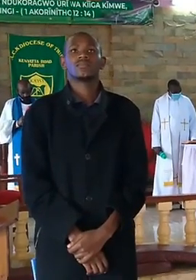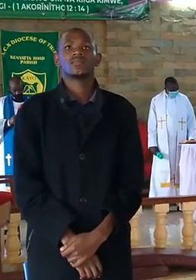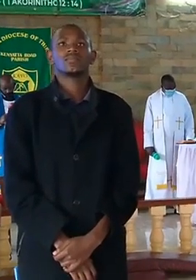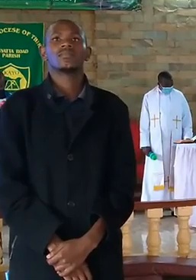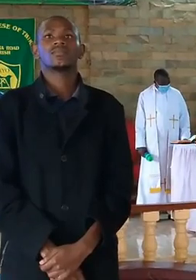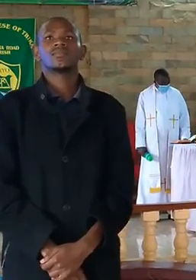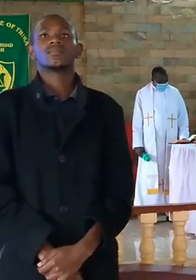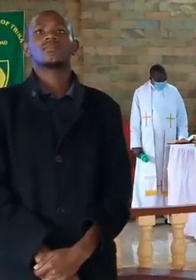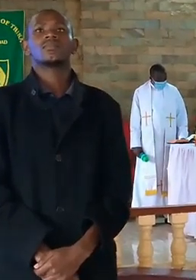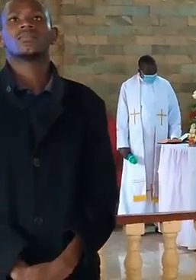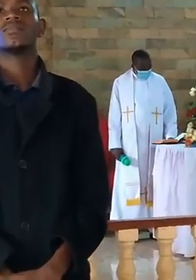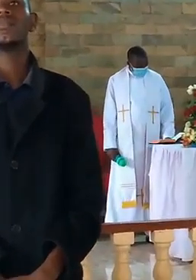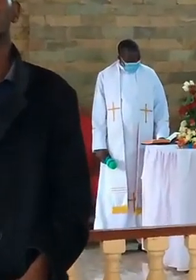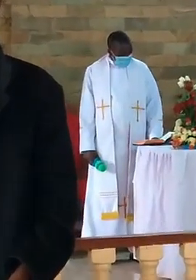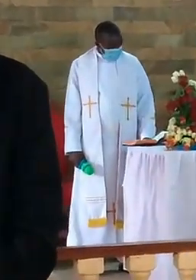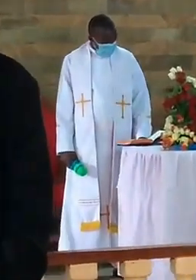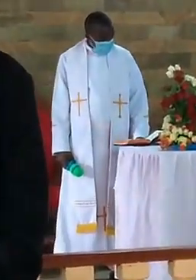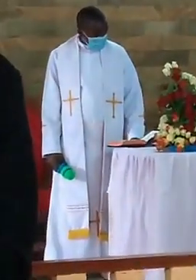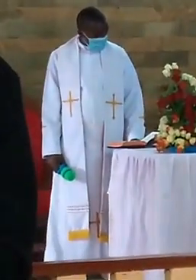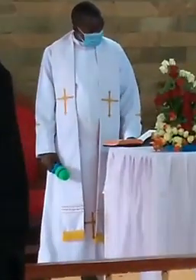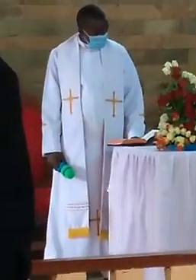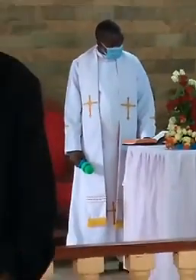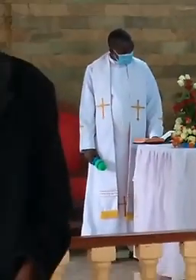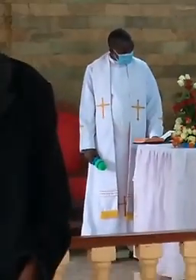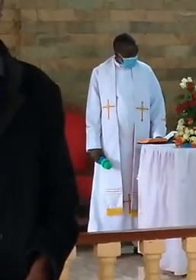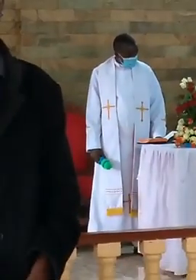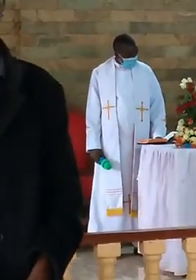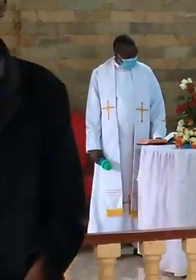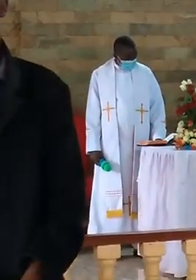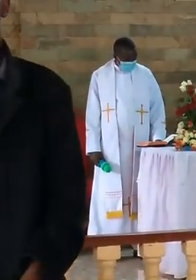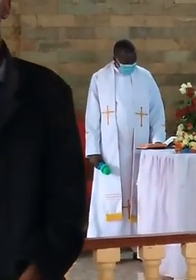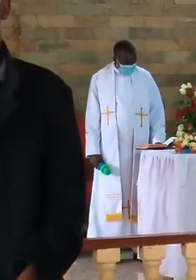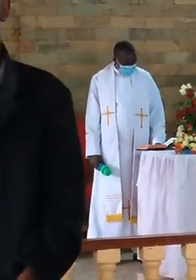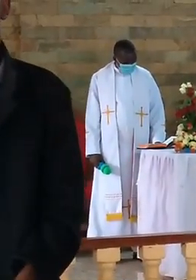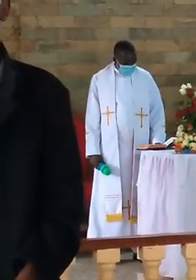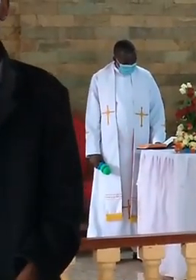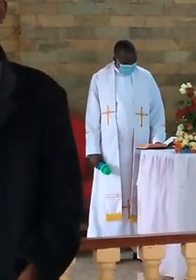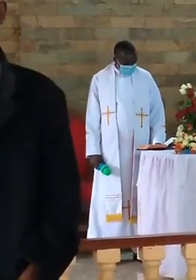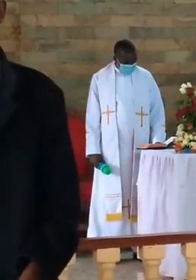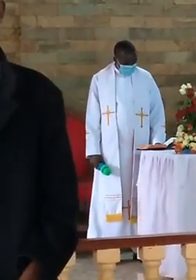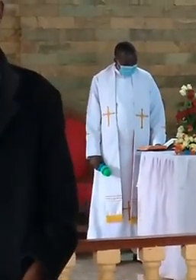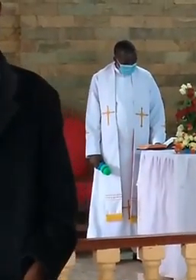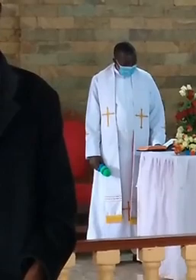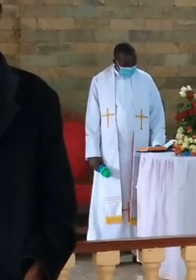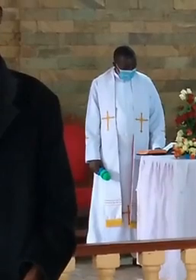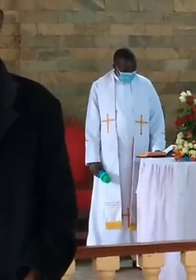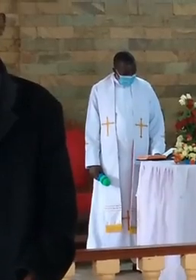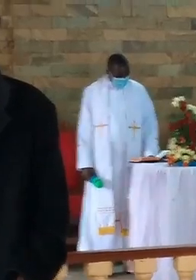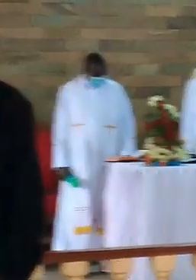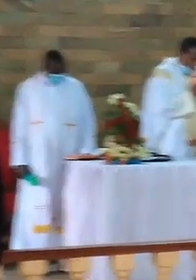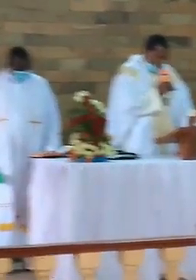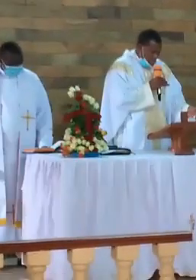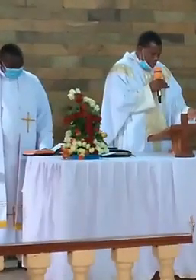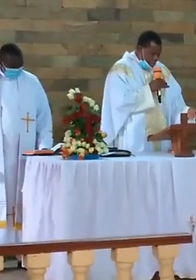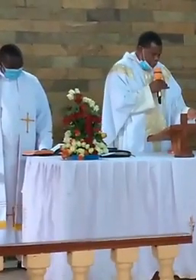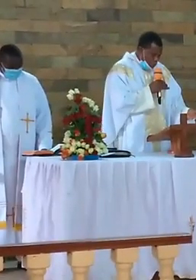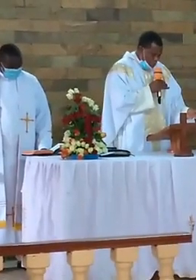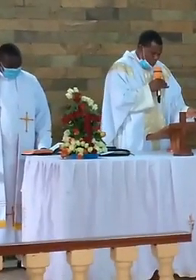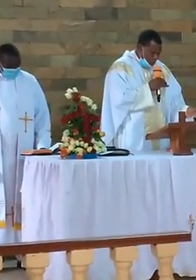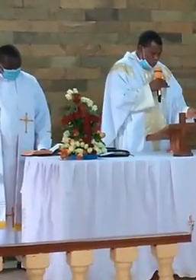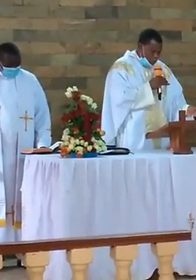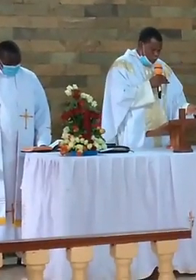endwa akwa thĩinĩ wa mwathani tũngiuga tũtirĩ na mehia nĩ kwĩhenia tũkwĩhenia na ũhoro wa ma ndũrĩ thĩinĩ